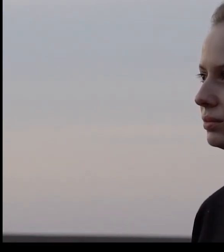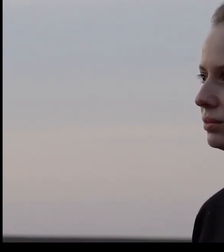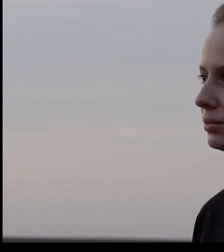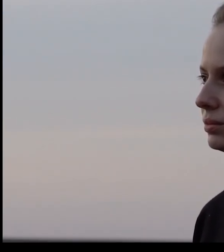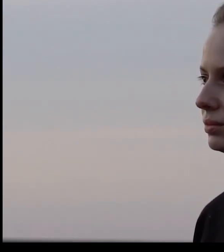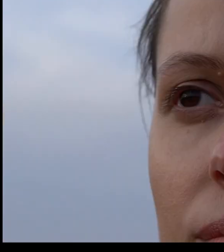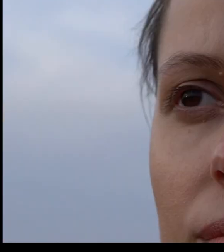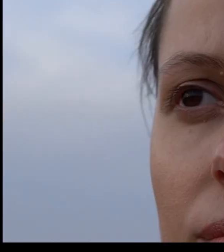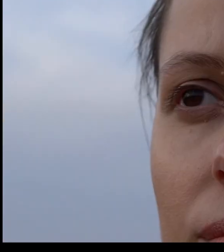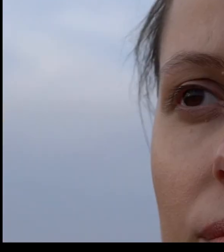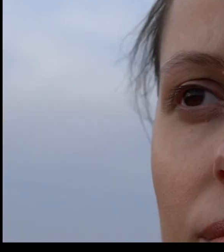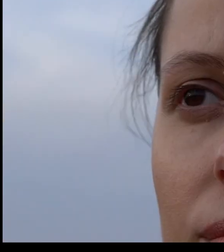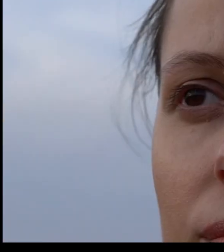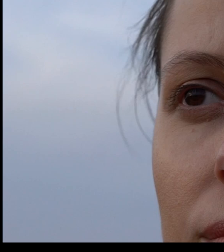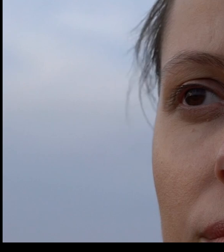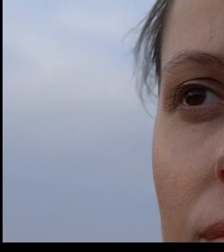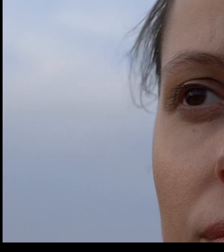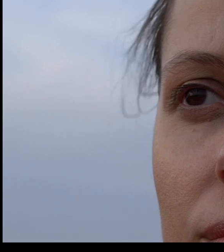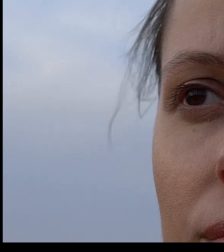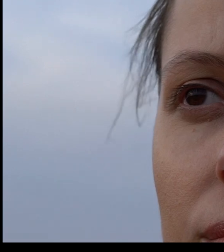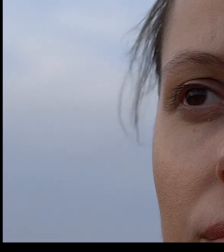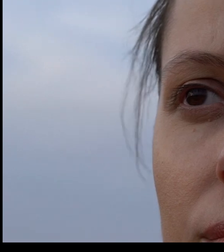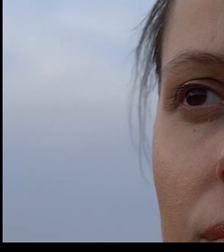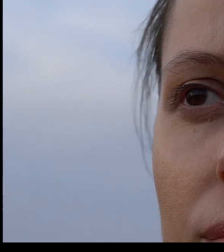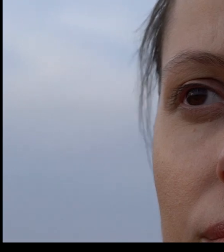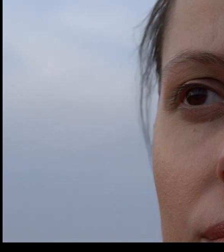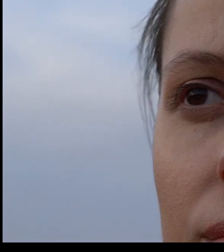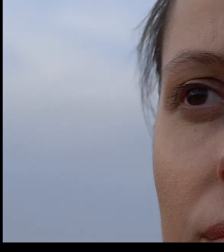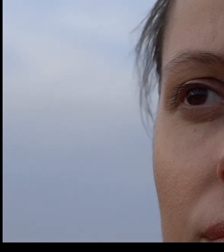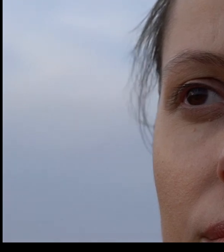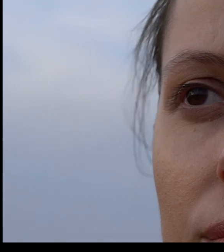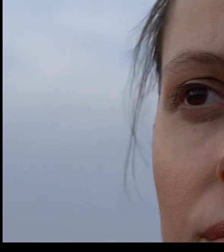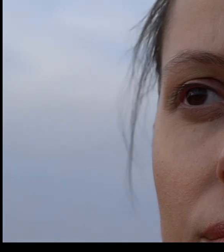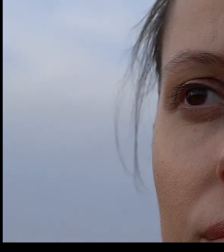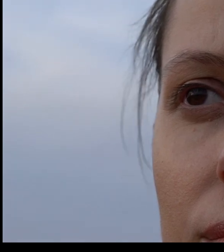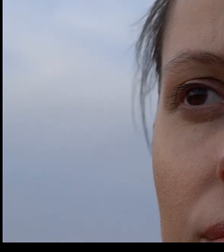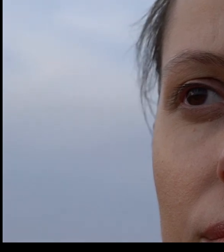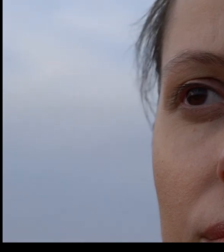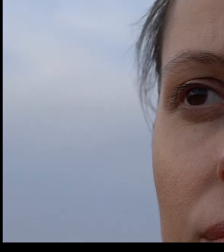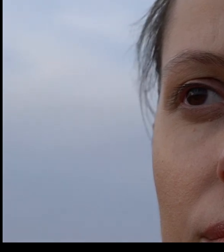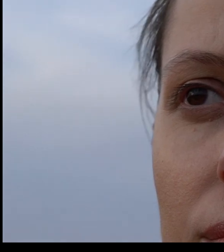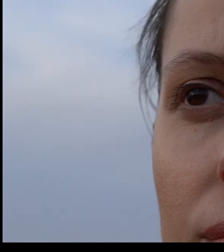es para vivir cristo